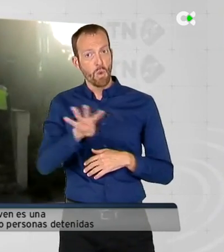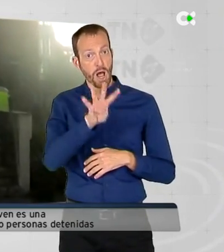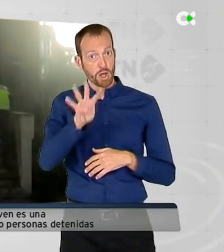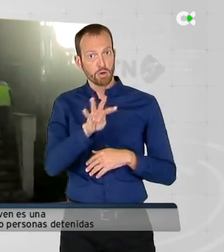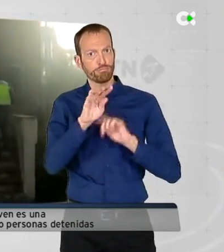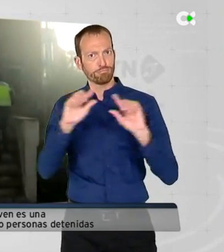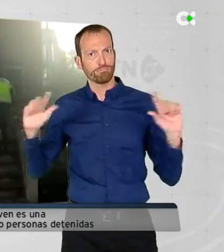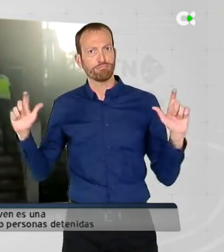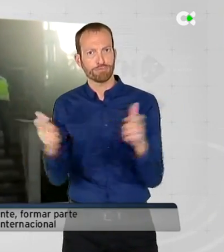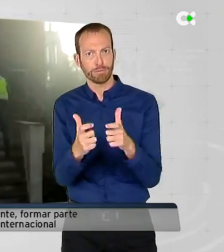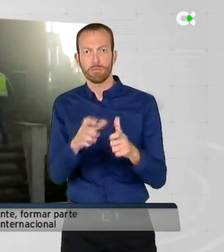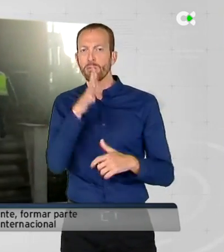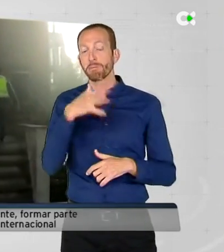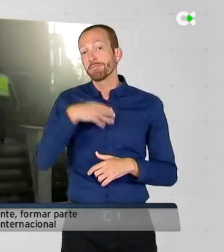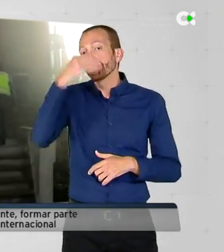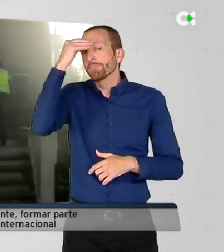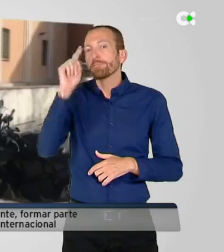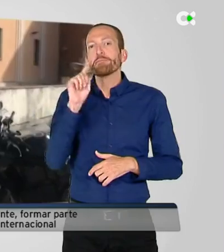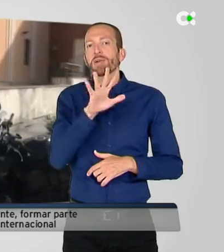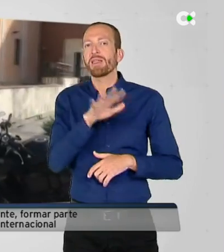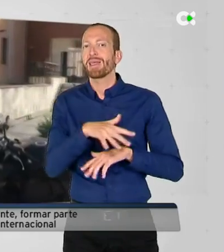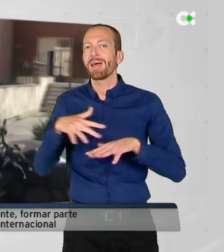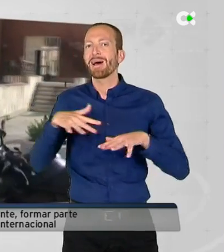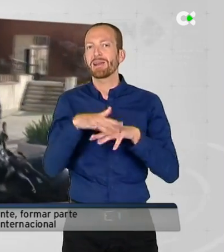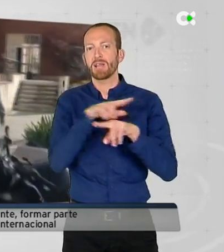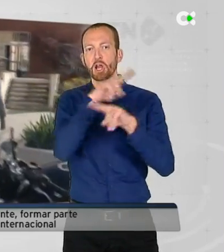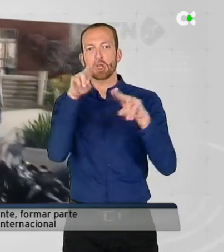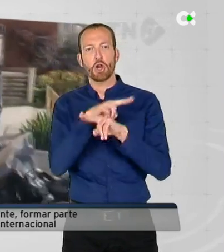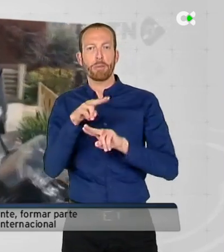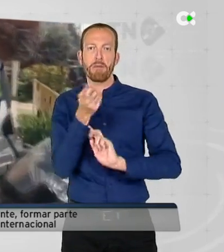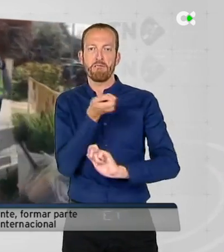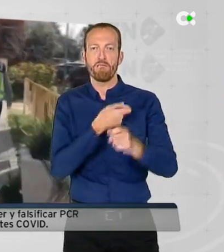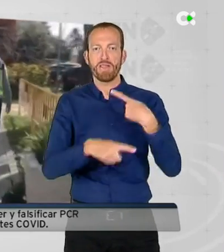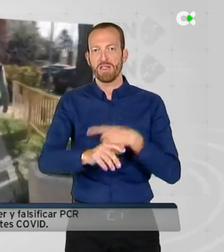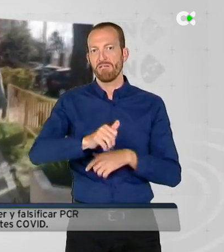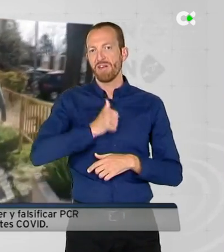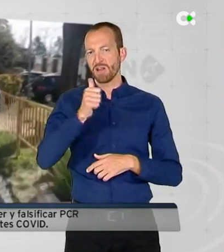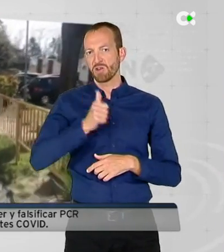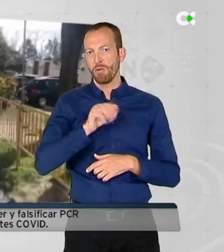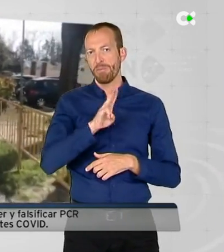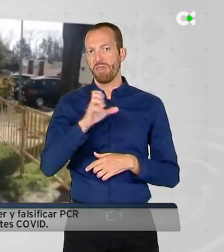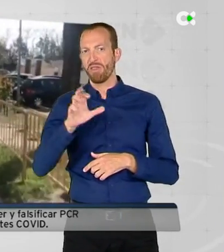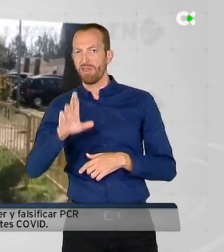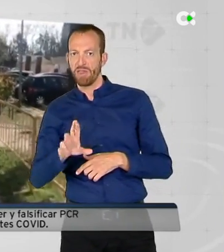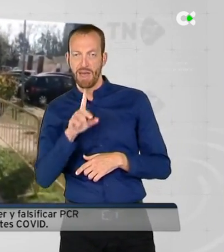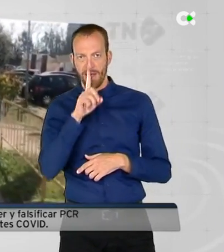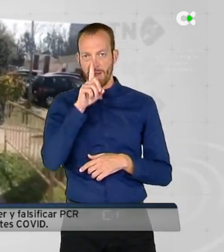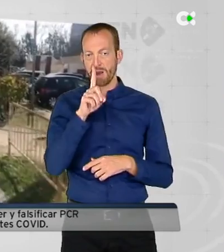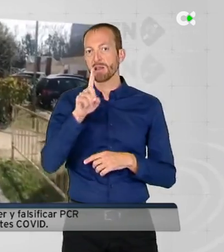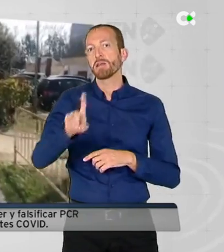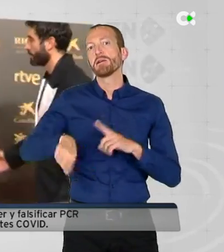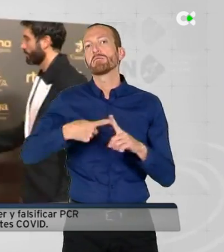personas detenidas por presuntamente formar parte de una red internacional dedicada a vender y falsificar